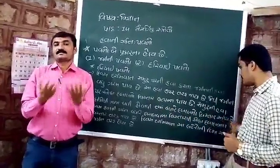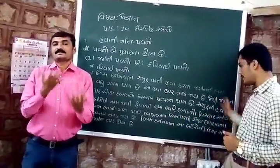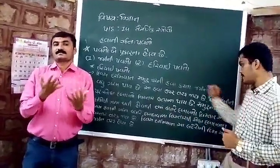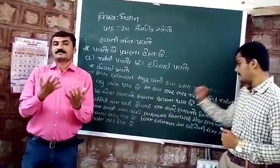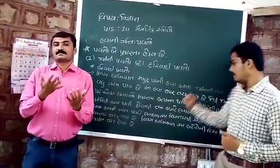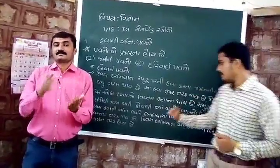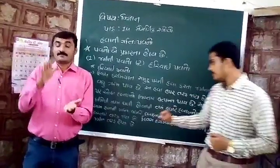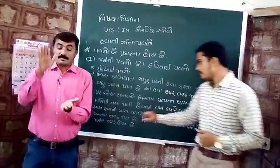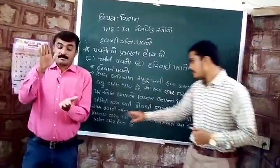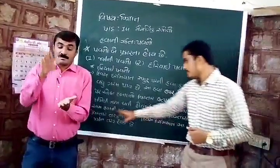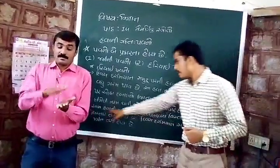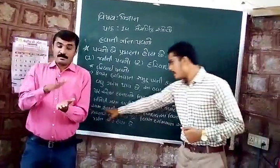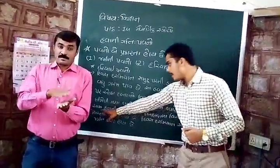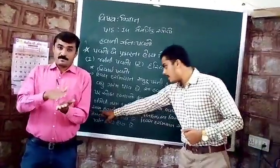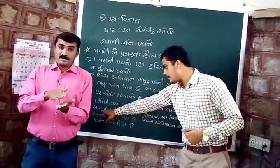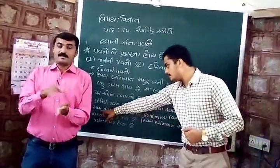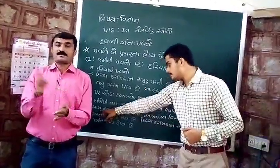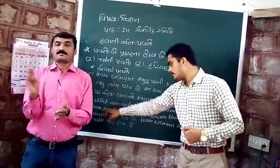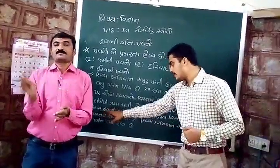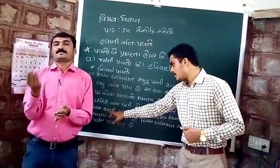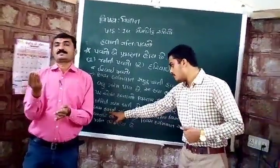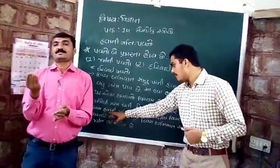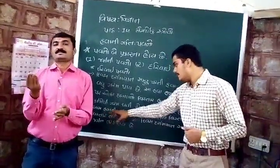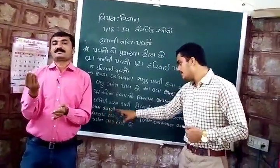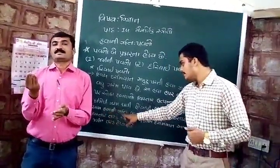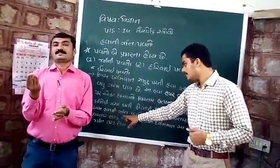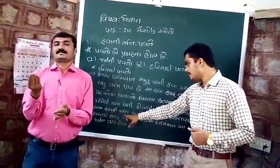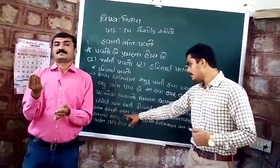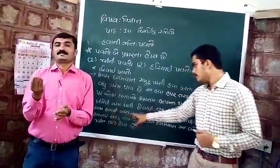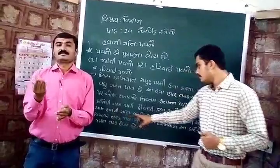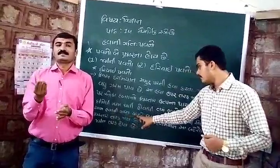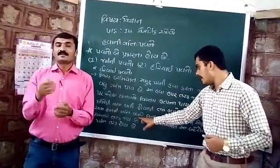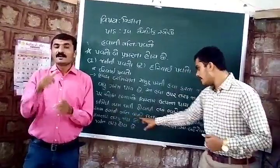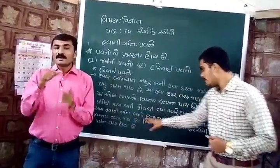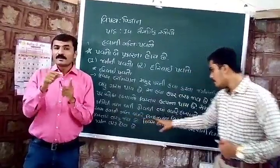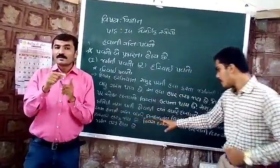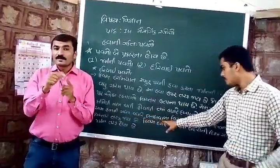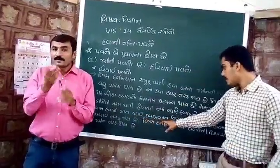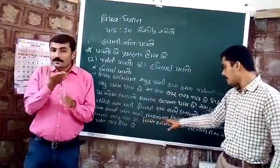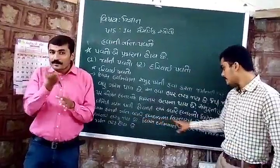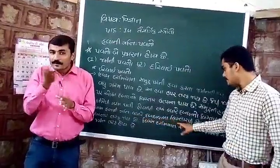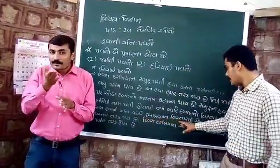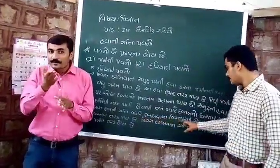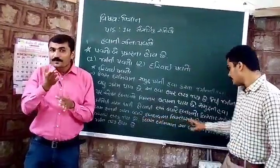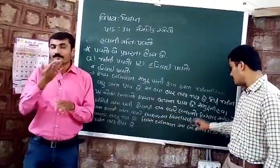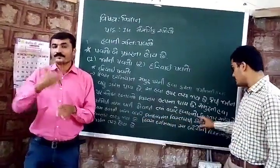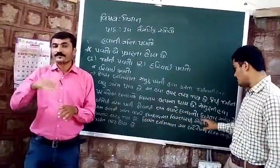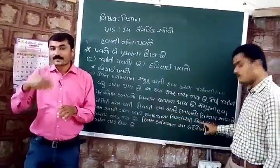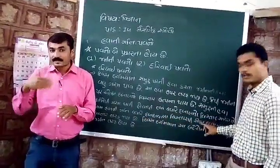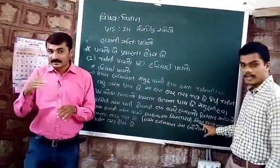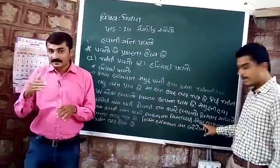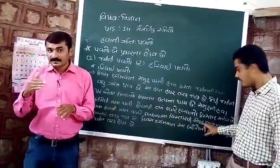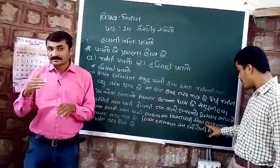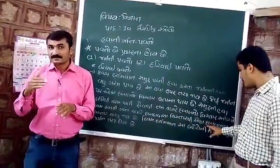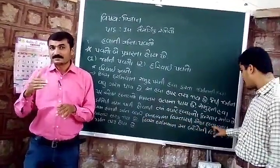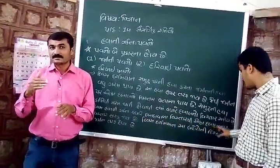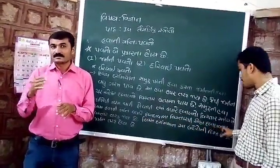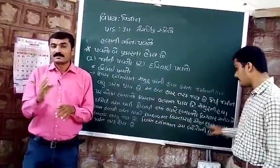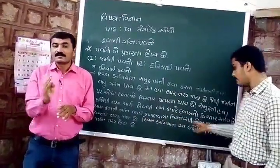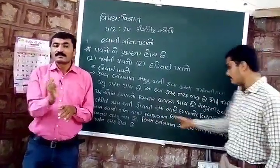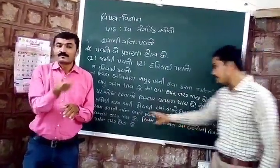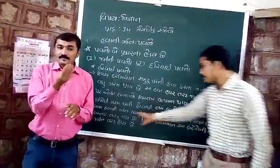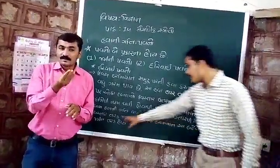છે. આમ હવાની ગતિ વધારે દબાણવાળા વિસ્તારથી ઓછા